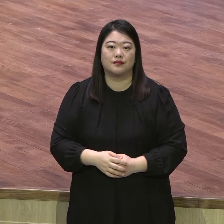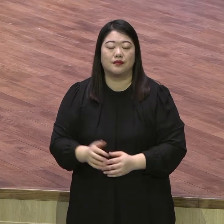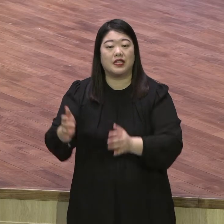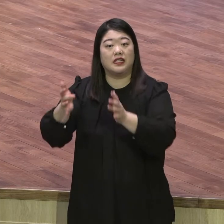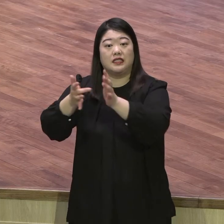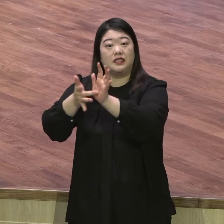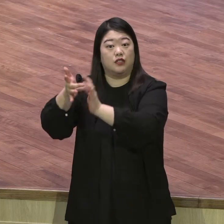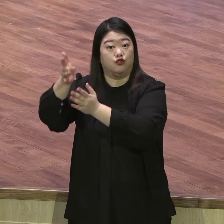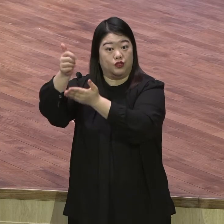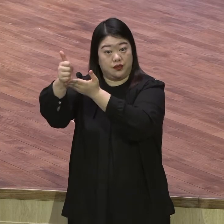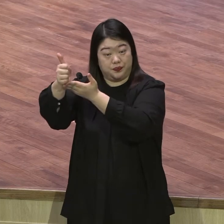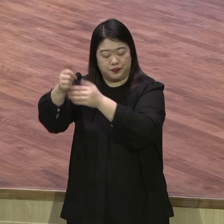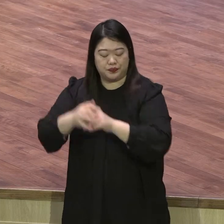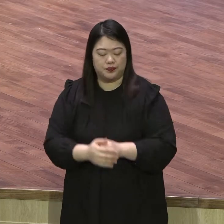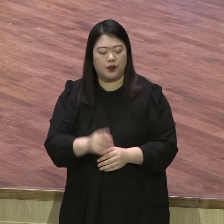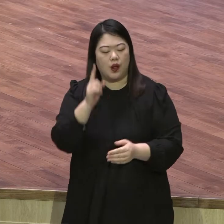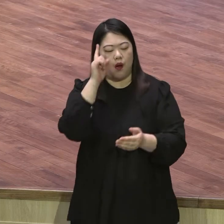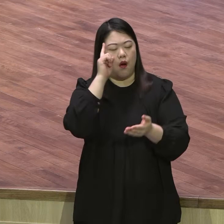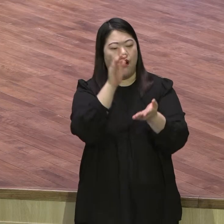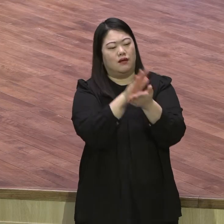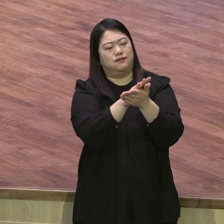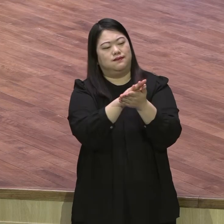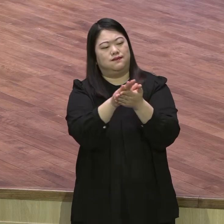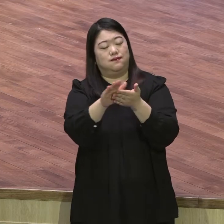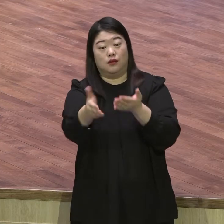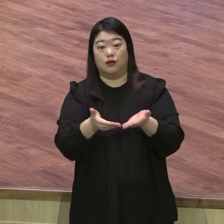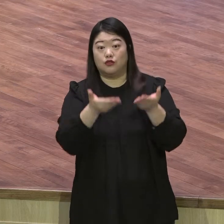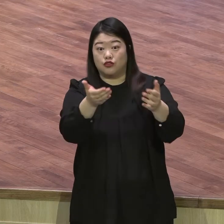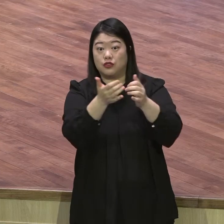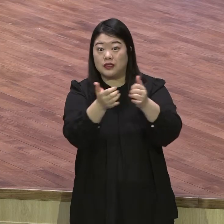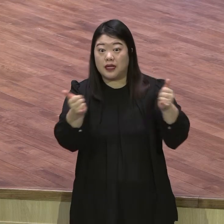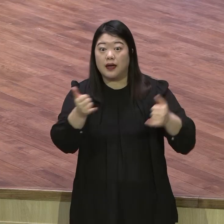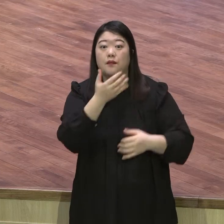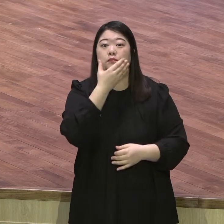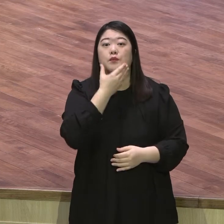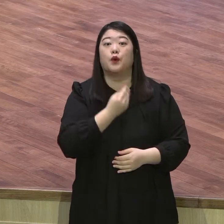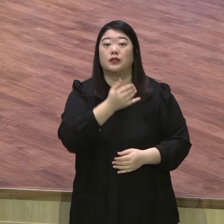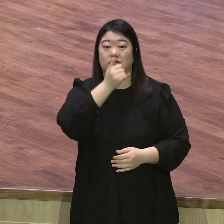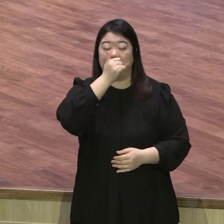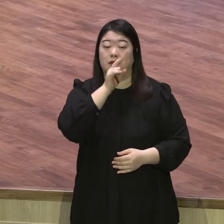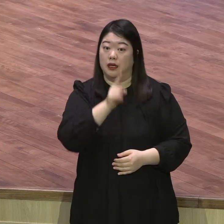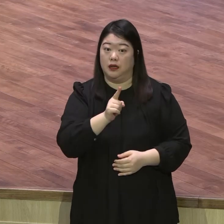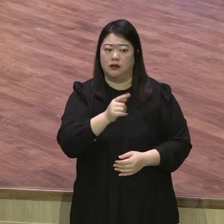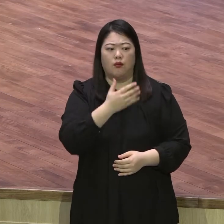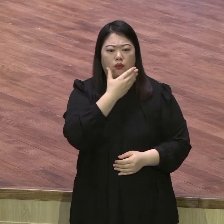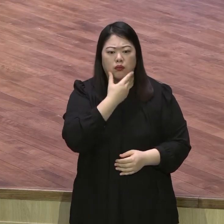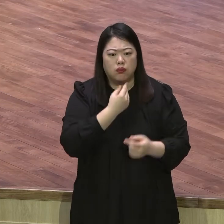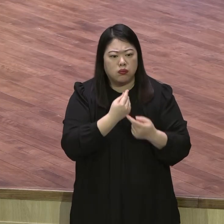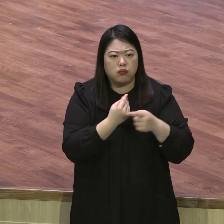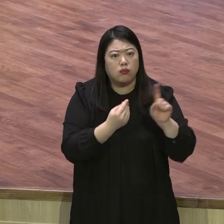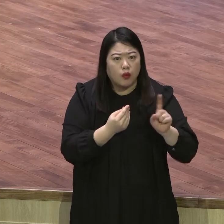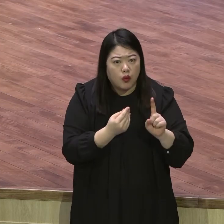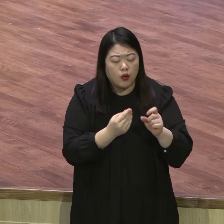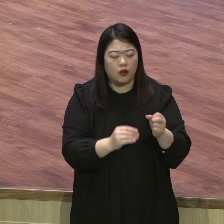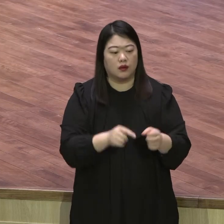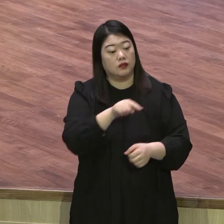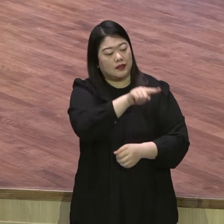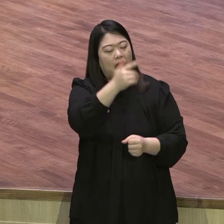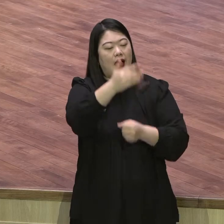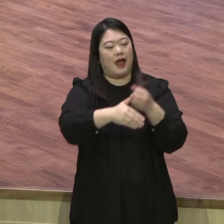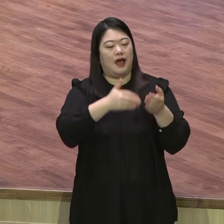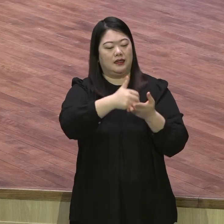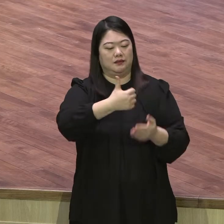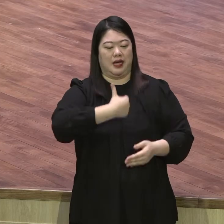예수님은 화평하게 하는 자의 삶을 살 때 주시는 복이 뭐냐? 하나님의 아들이라